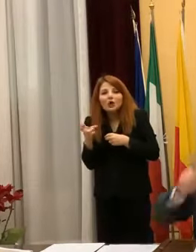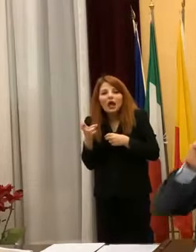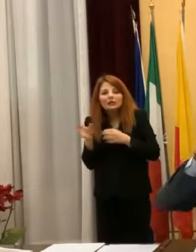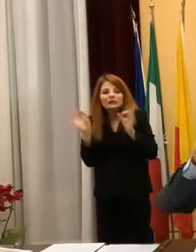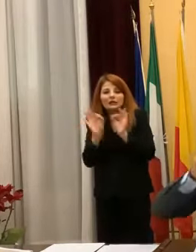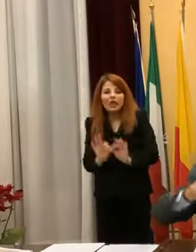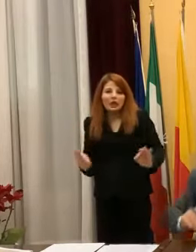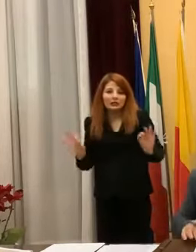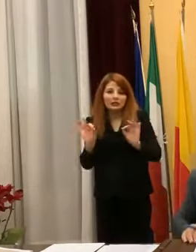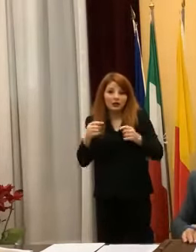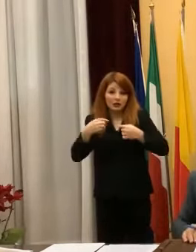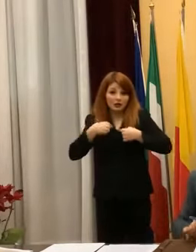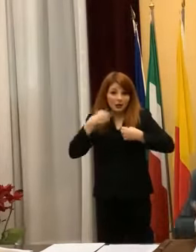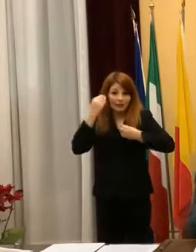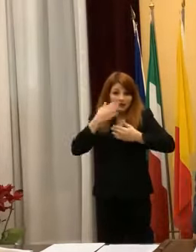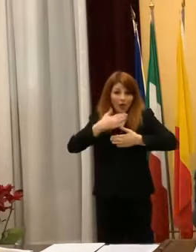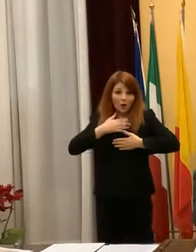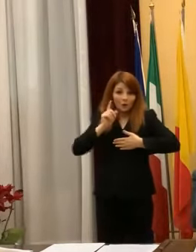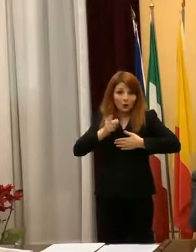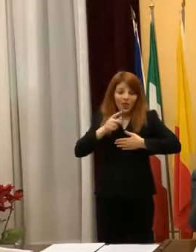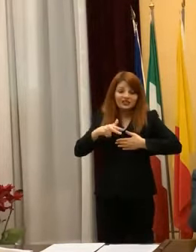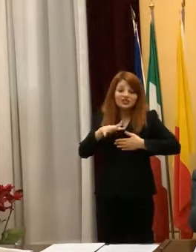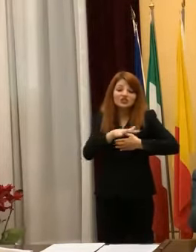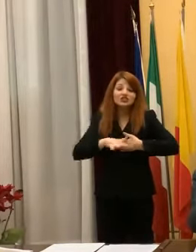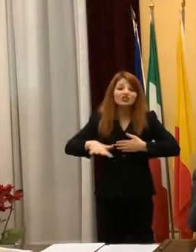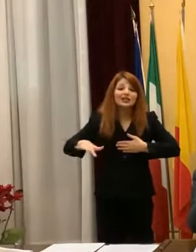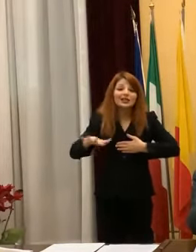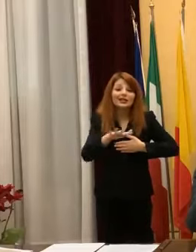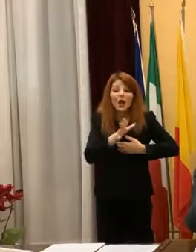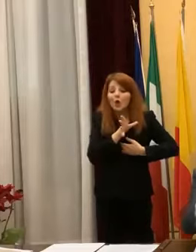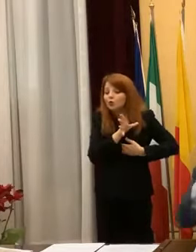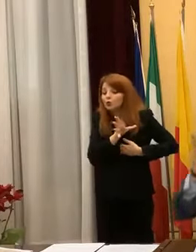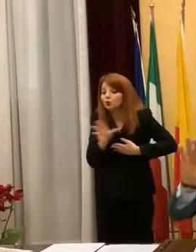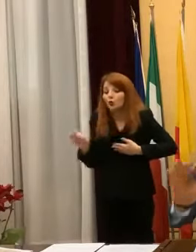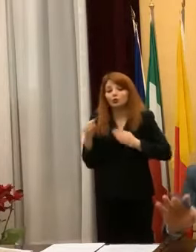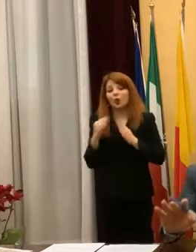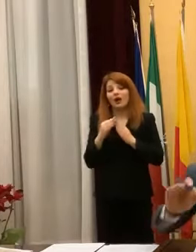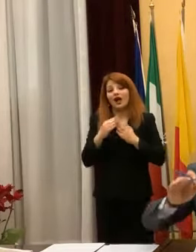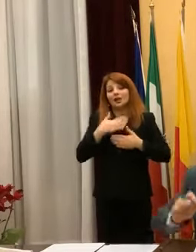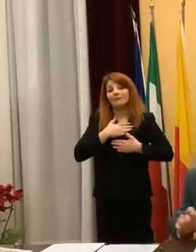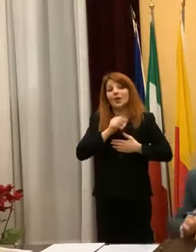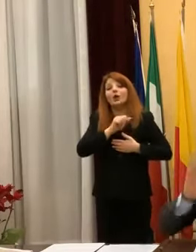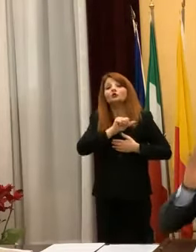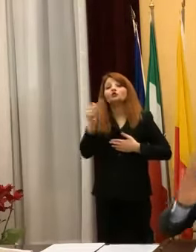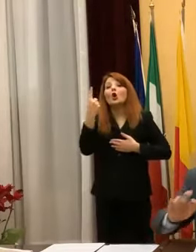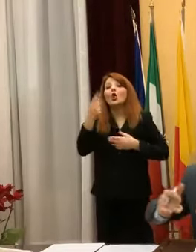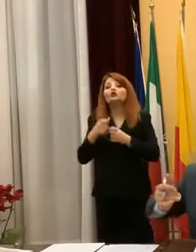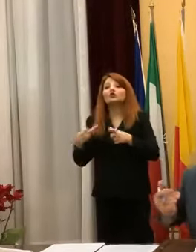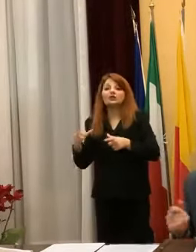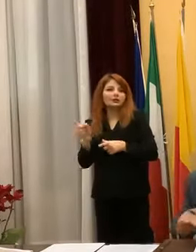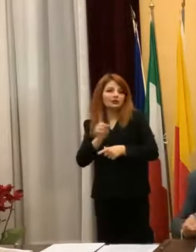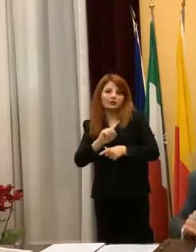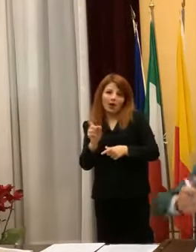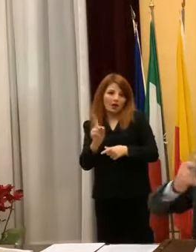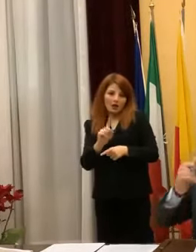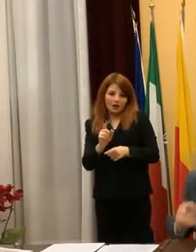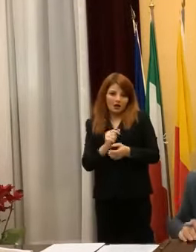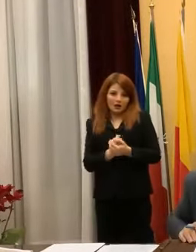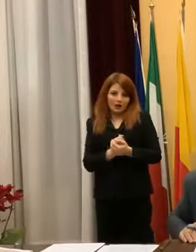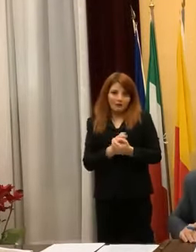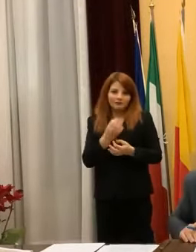Ora vedrete perché. Quindi si nomina a Catania a maggio il commissario, si nomina a fine settembre